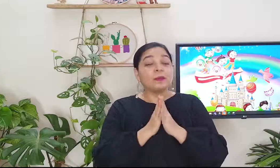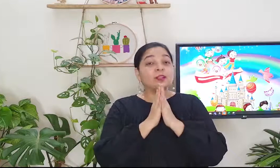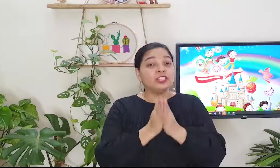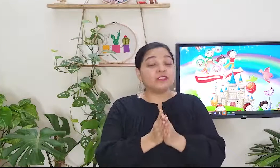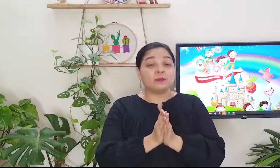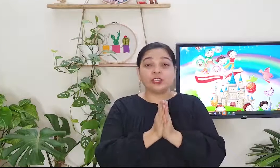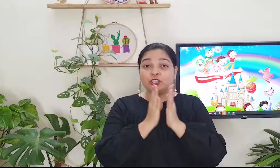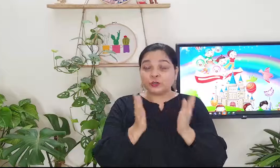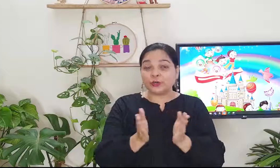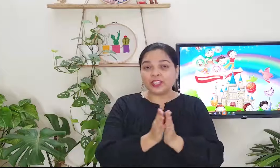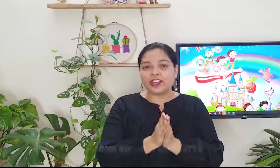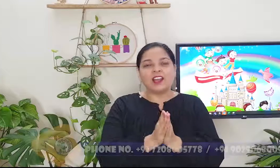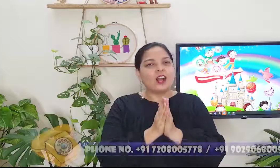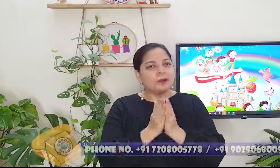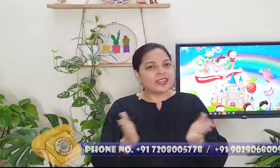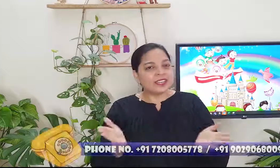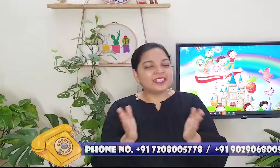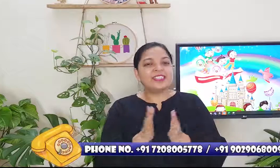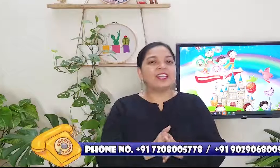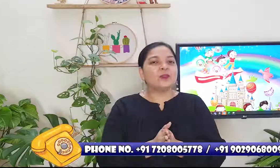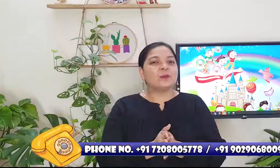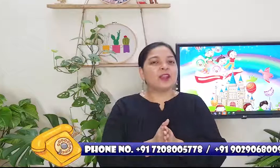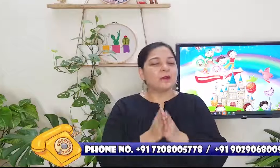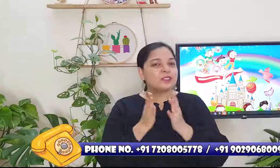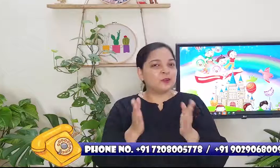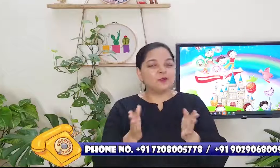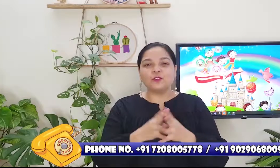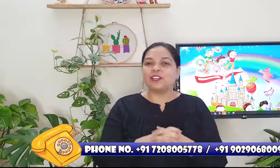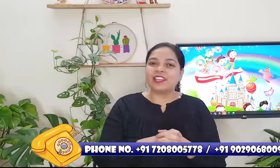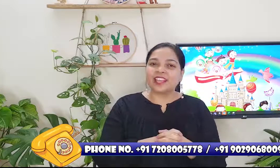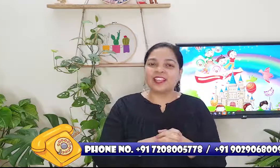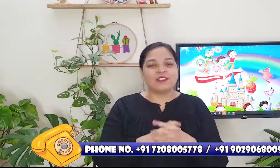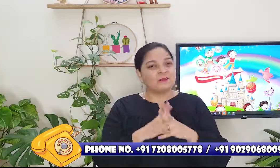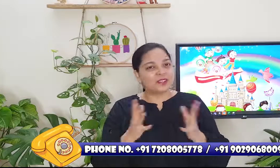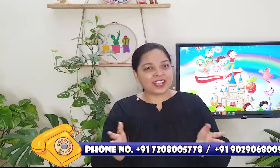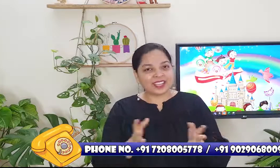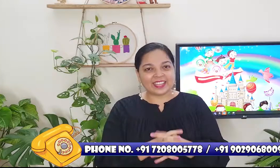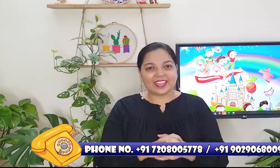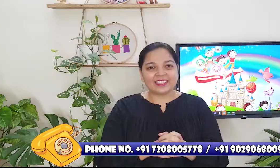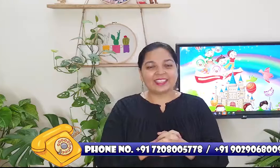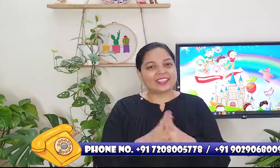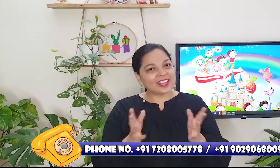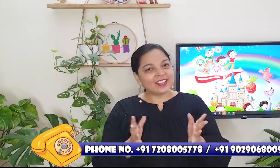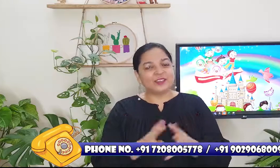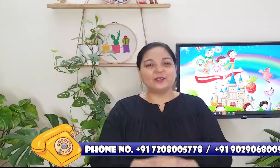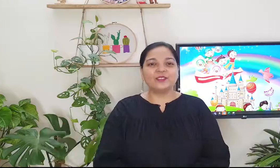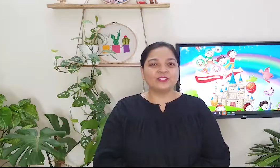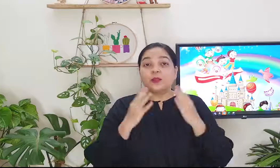তোমরা বলো আমাদের যে যীশুকে জীবন দিয়েছো, আমাদের ডিটেলস স্ক্রিনের ওপরে, অবশ্যই ফোন করে বলো। থ্যাংক ইউ।